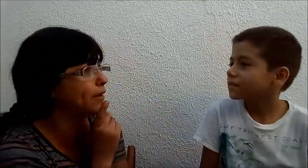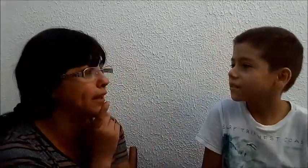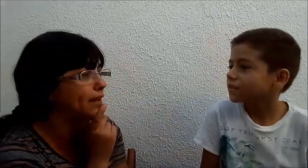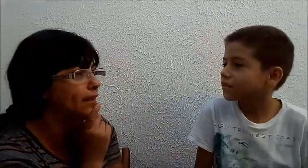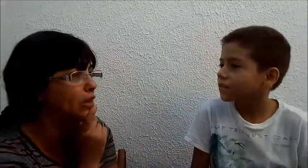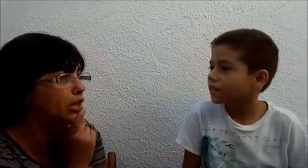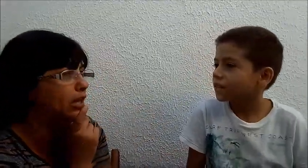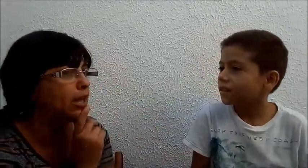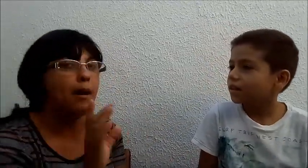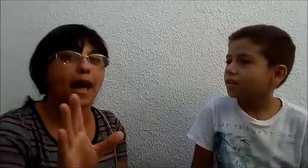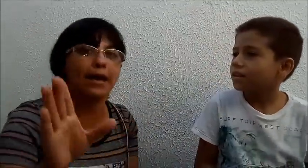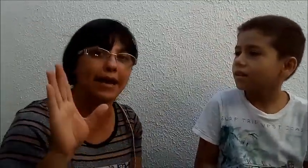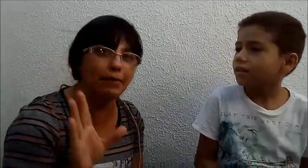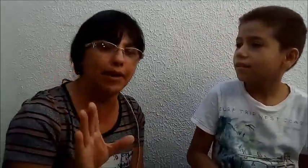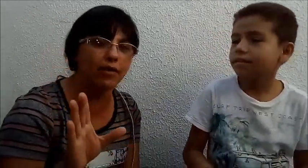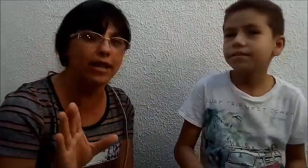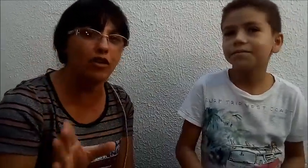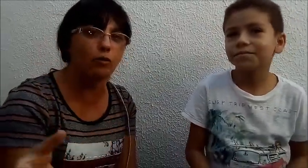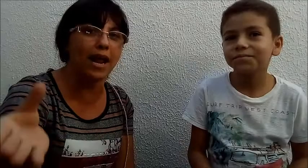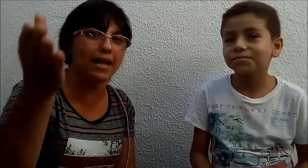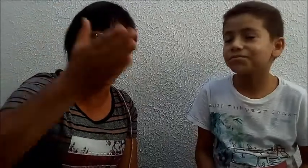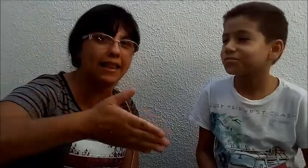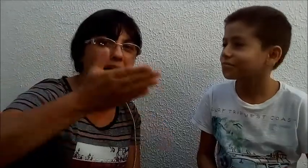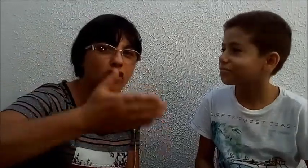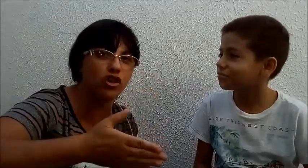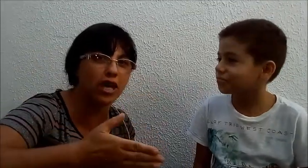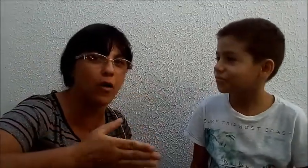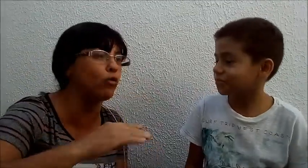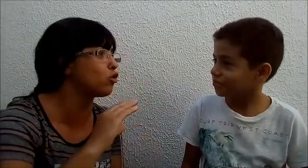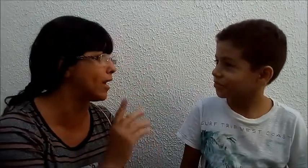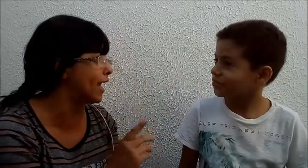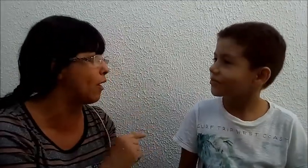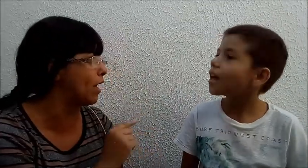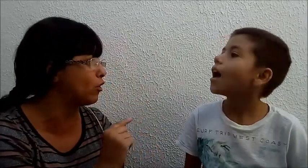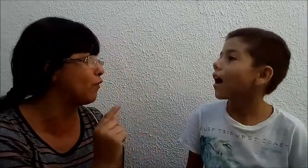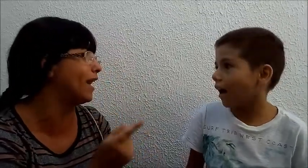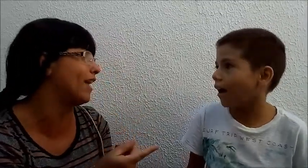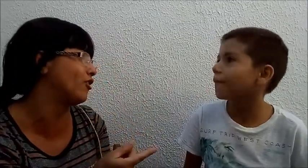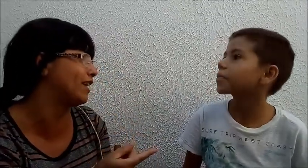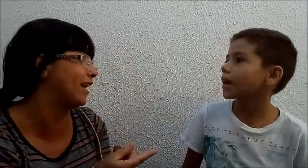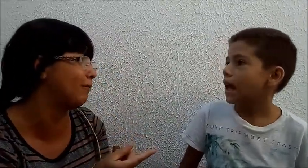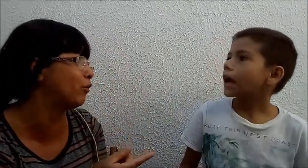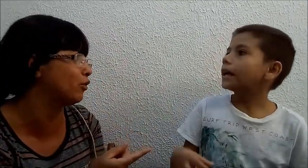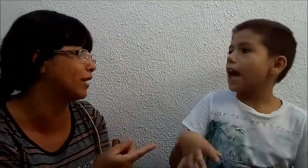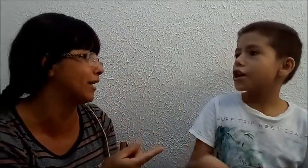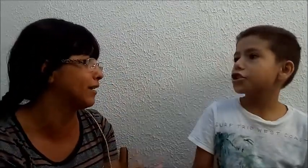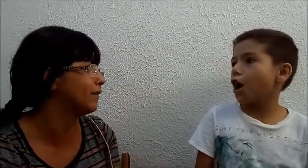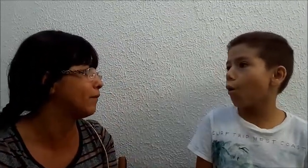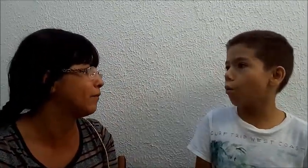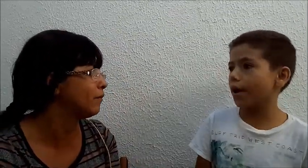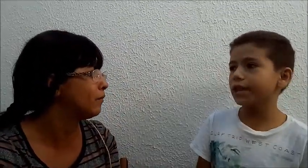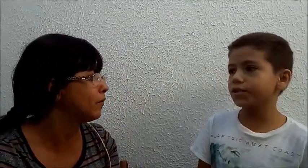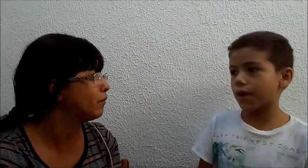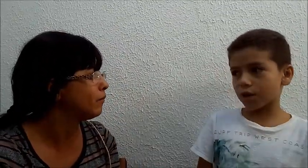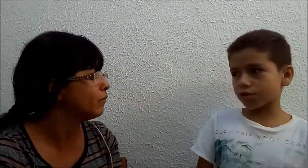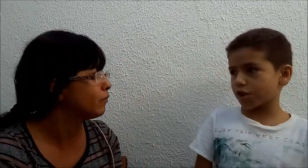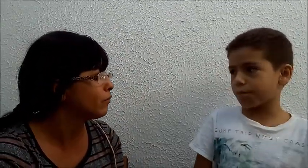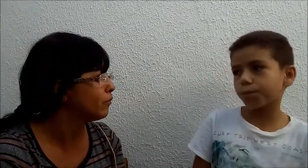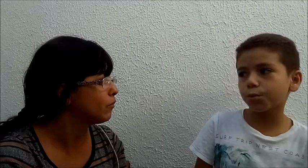interessante que Libras é o seguinte, pra cada região é um jeito, é diferente, né, muda. É, cada região eles farão, tipo,